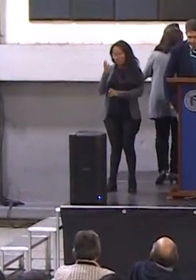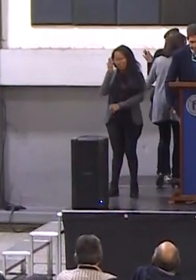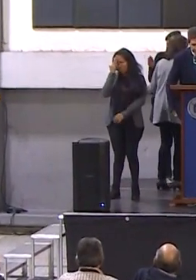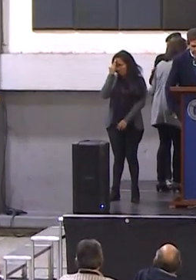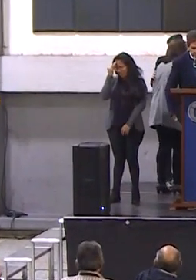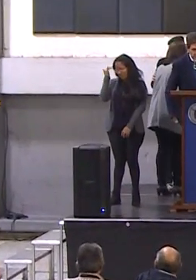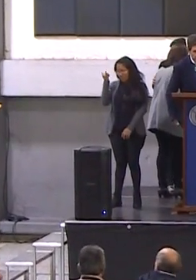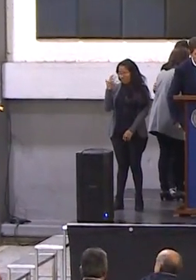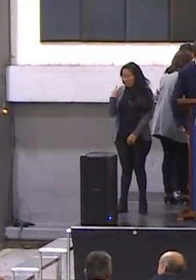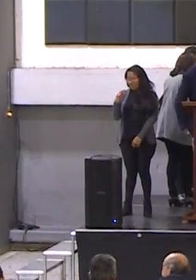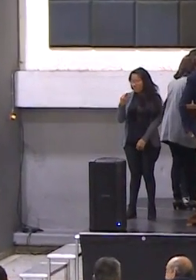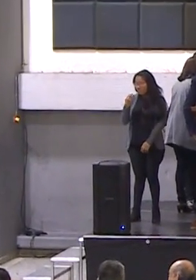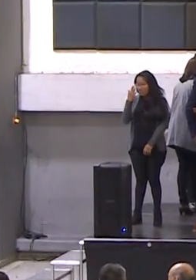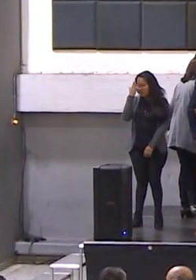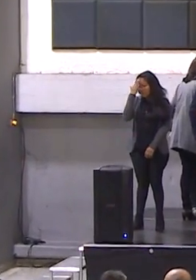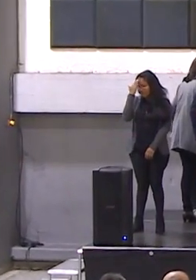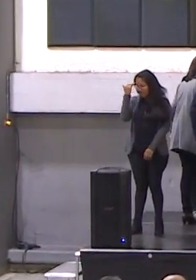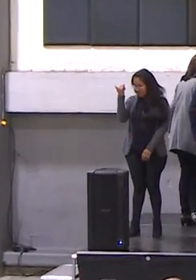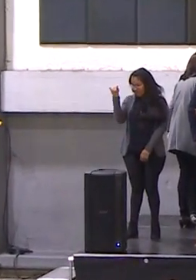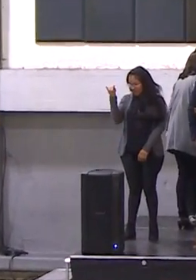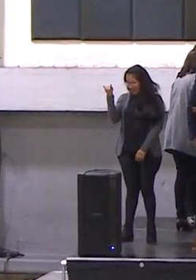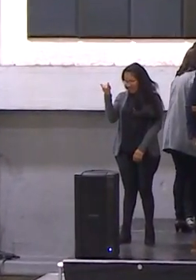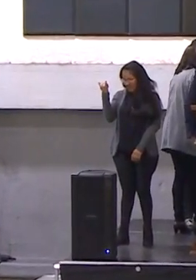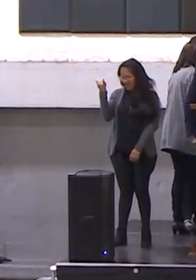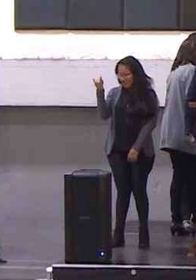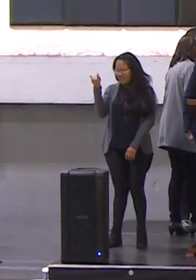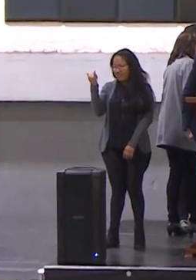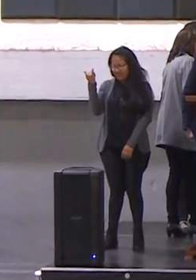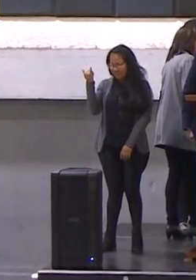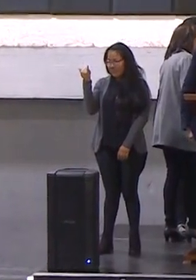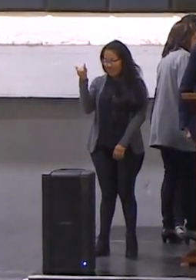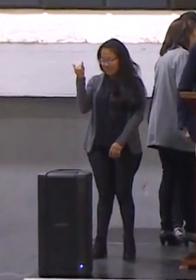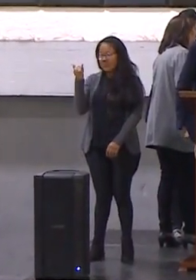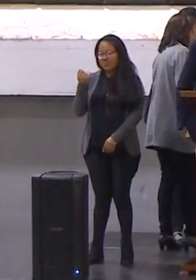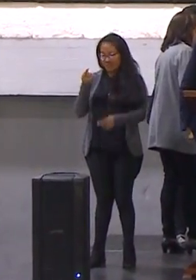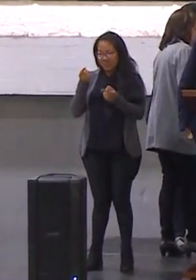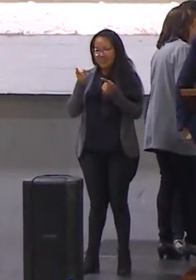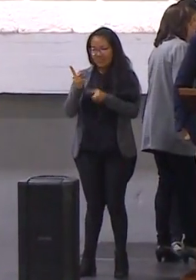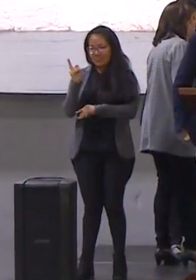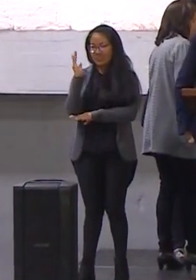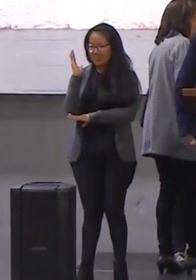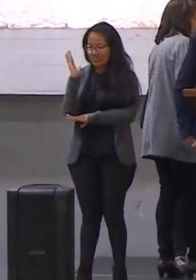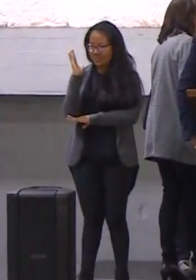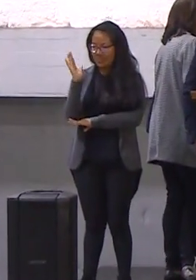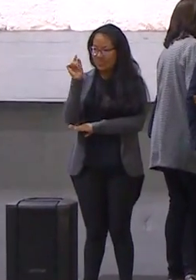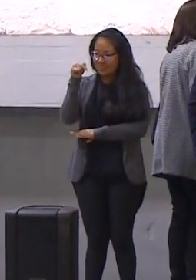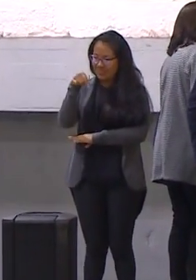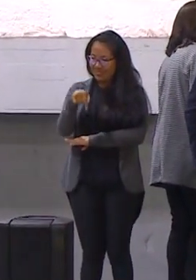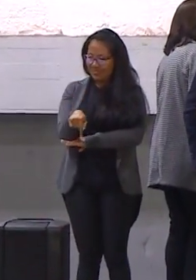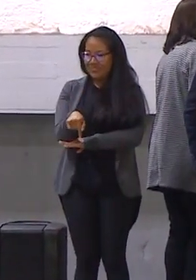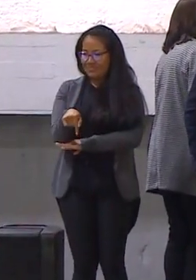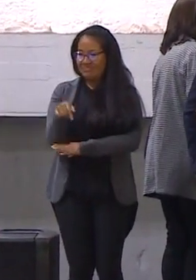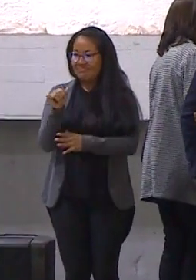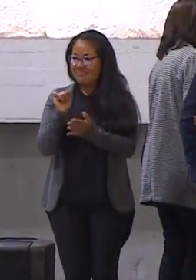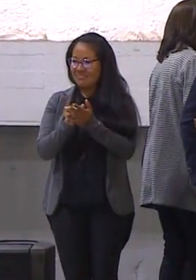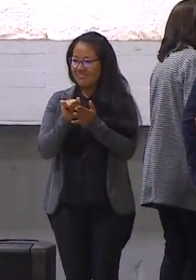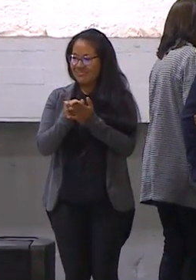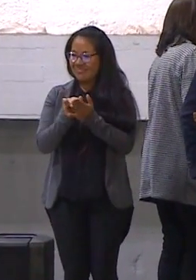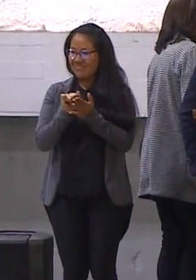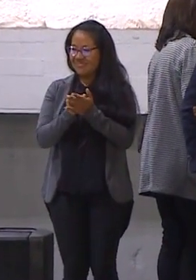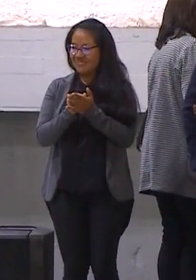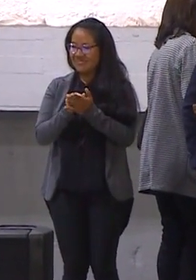de este evento y pues espero que que se llenen de emoción de ver a